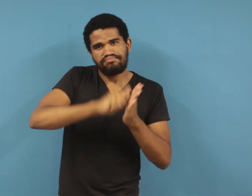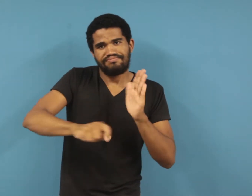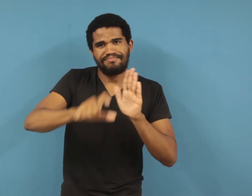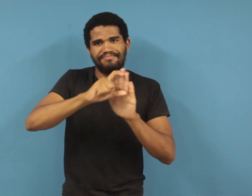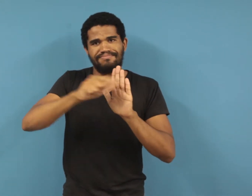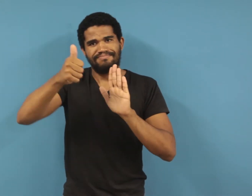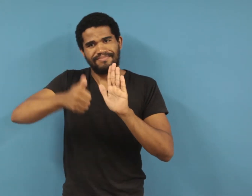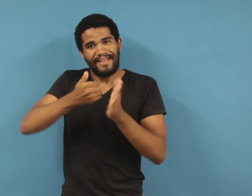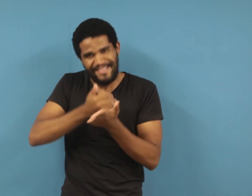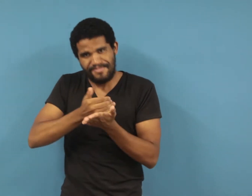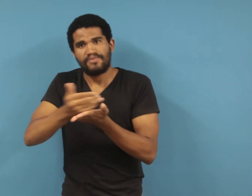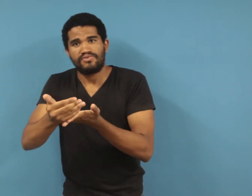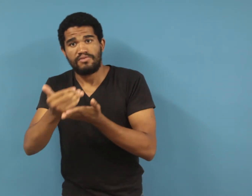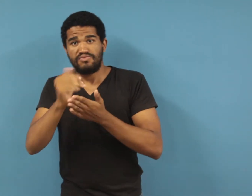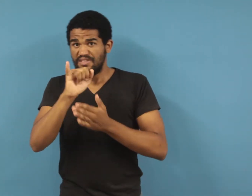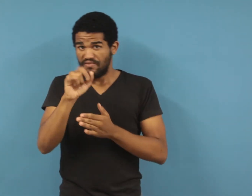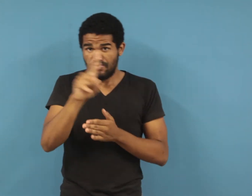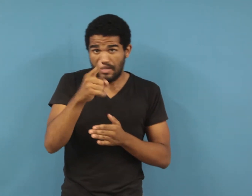na descrição do vídeo.